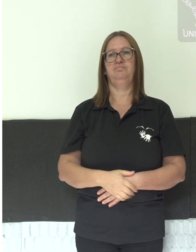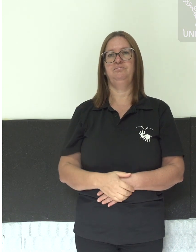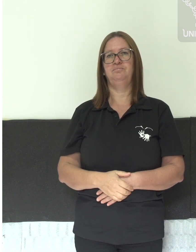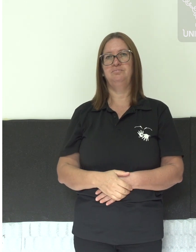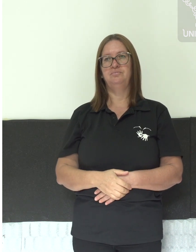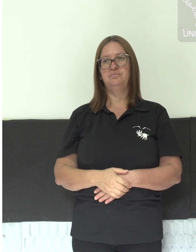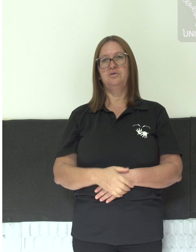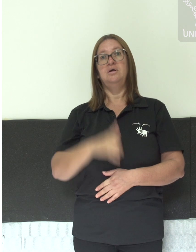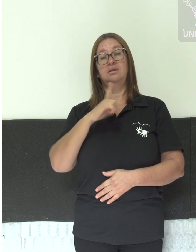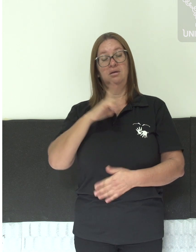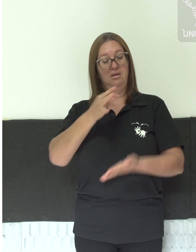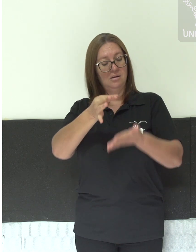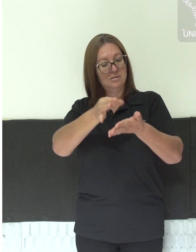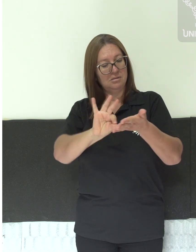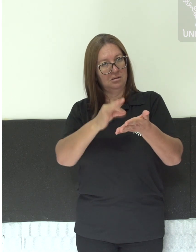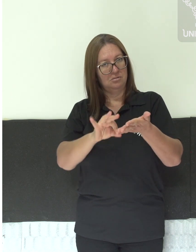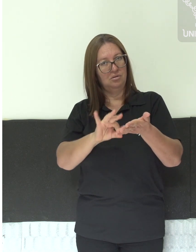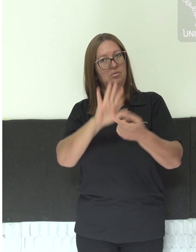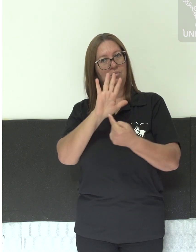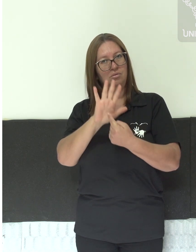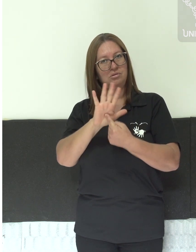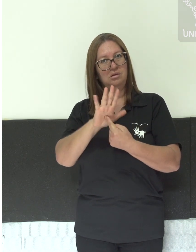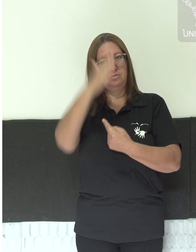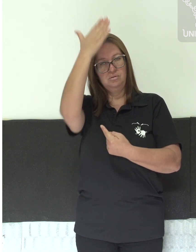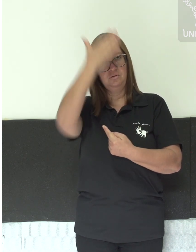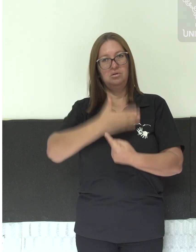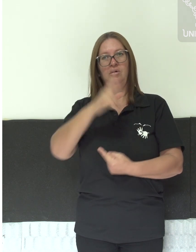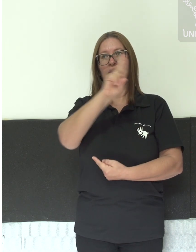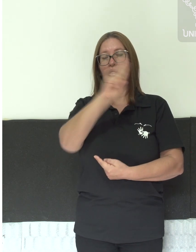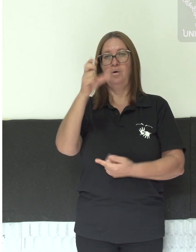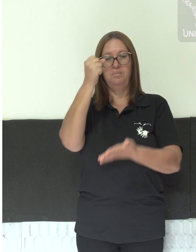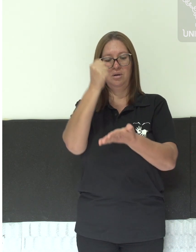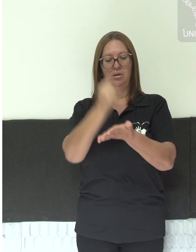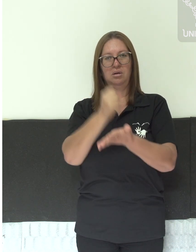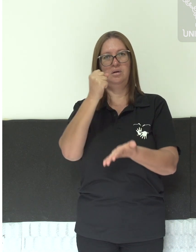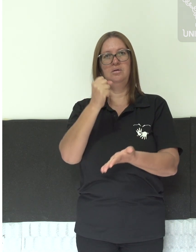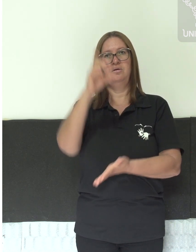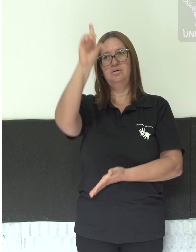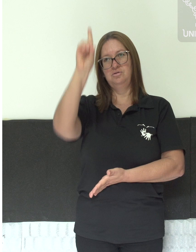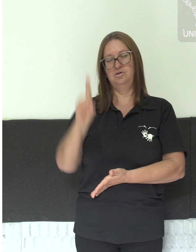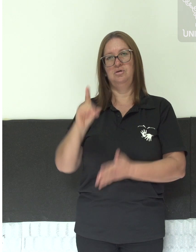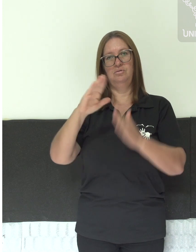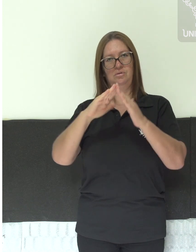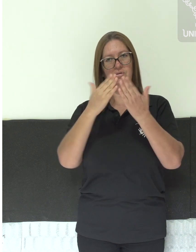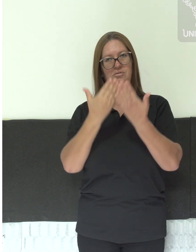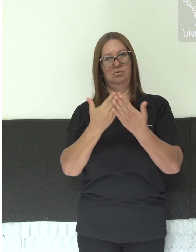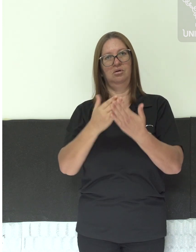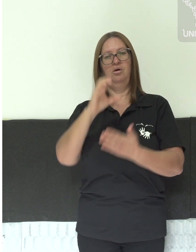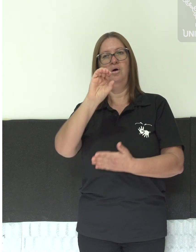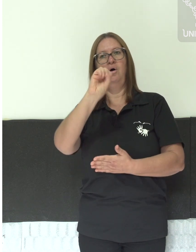7.3.4.3.3. Conter a assinatura com identificação, nome e carimbo do diretor do estabelecimento